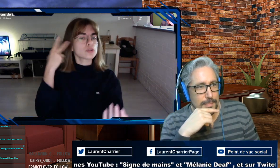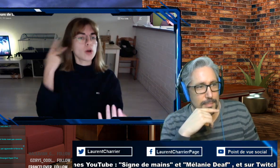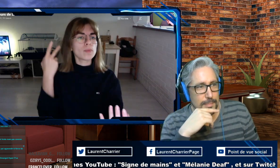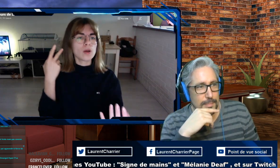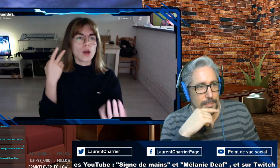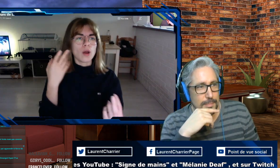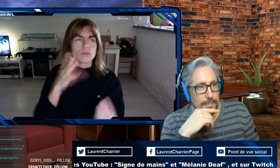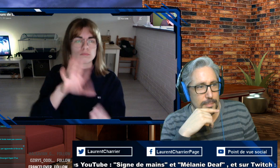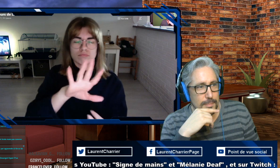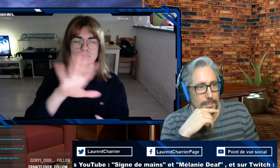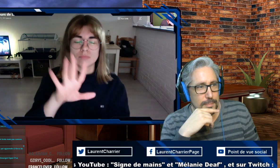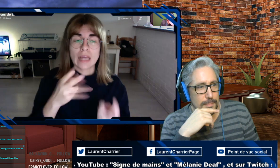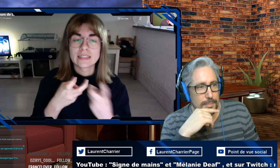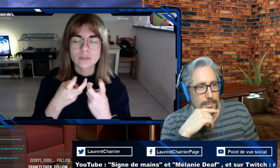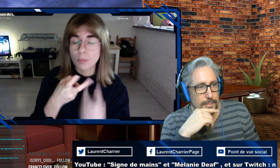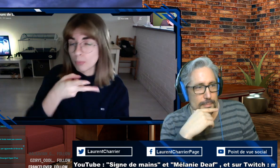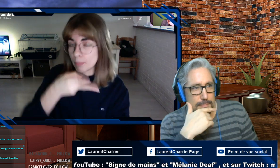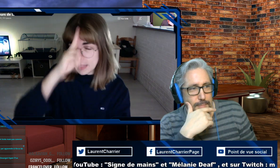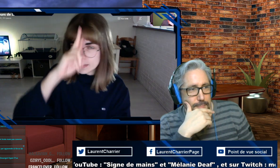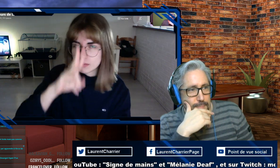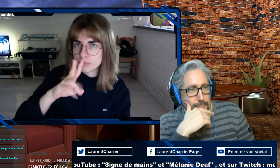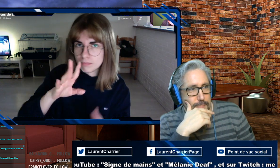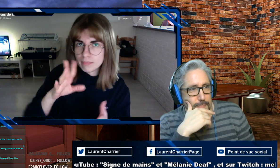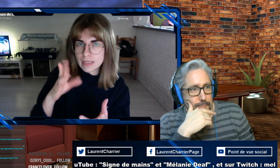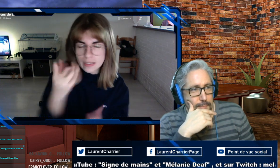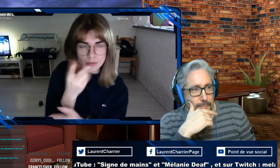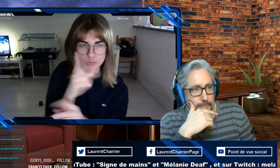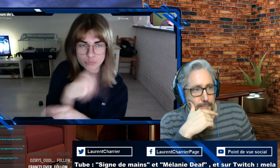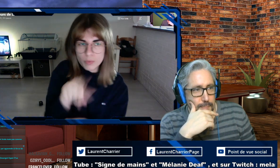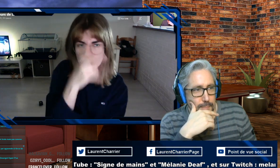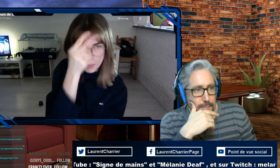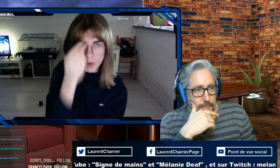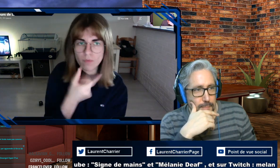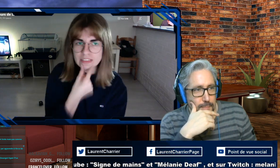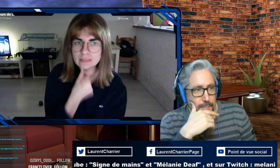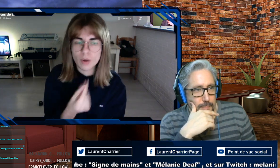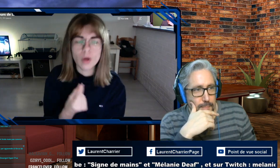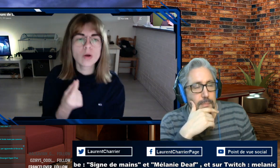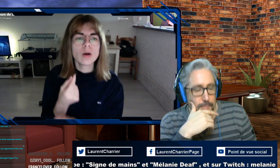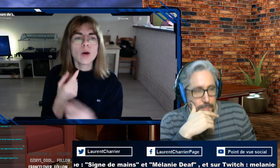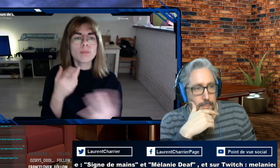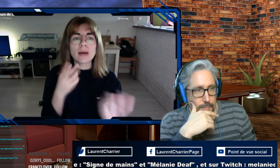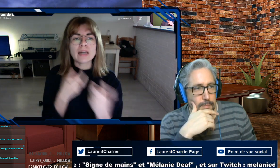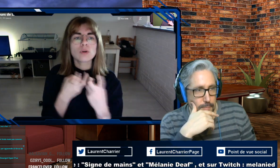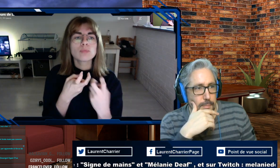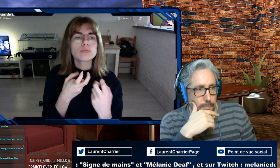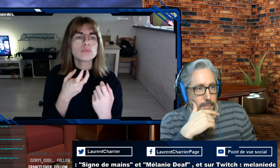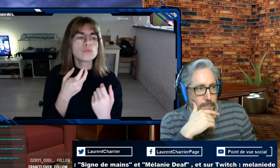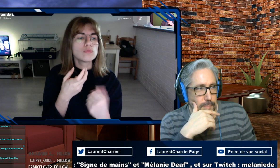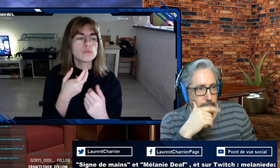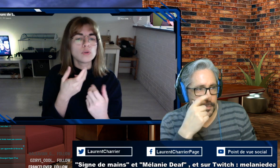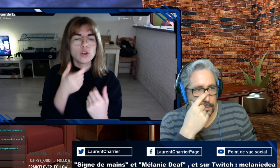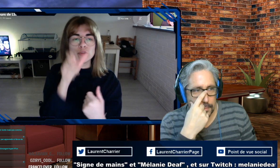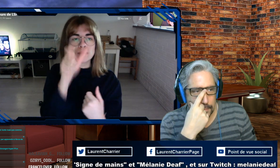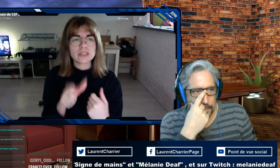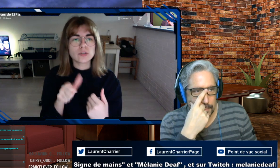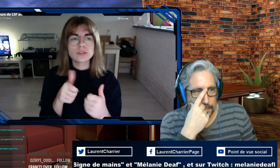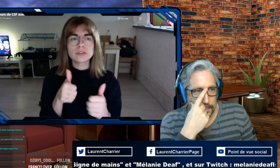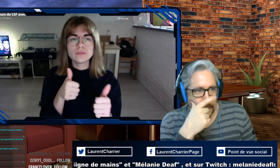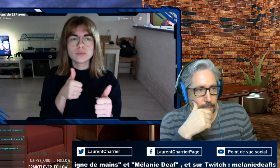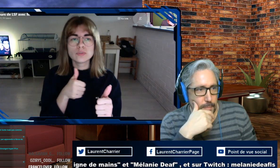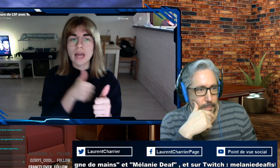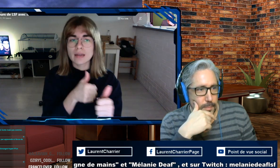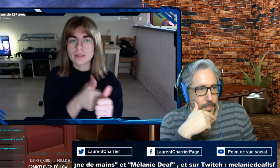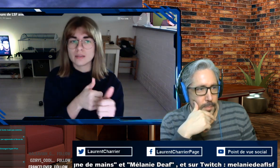plus entendant. Un exemple bête, mais tout le comprend facilement. Par exemple, une